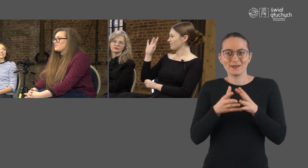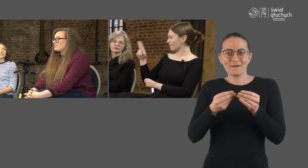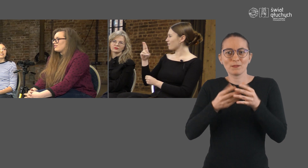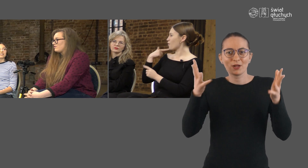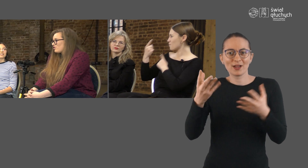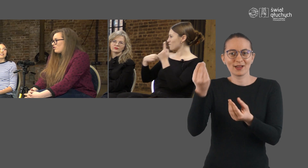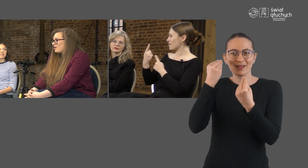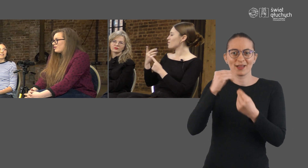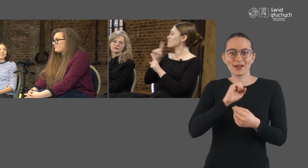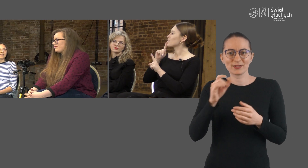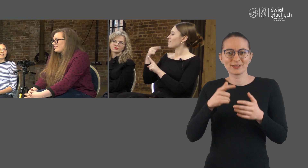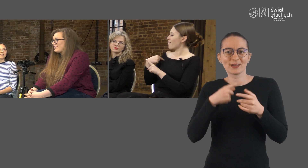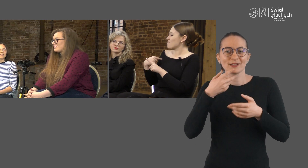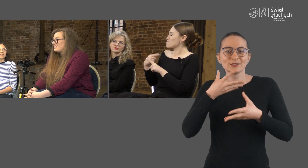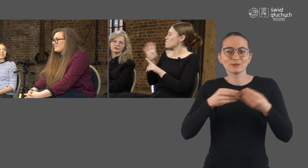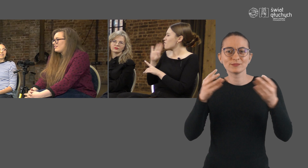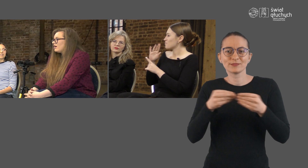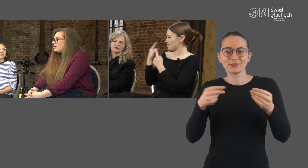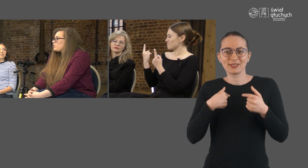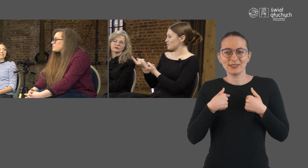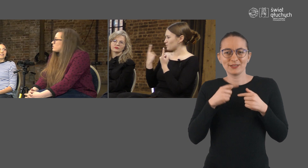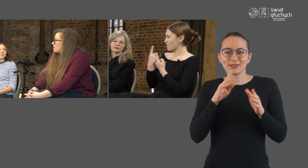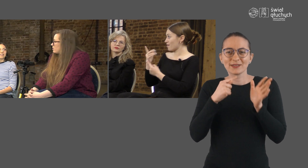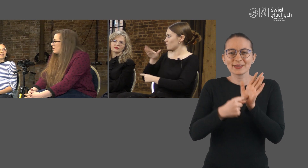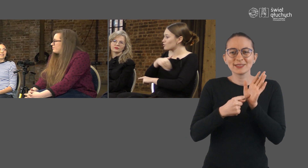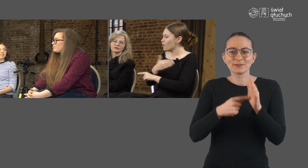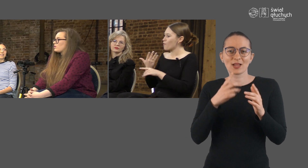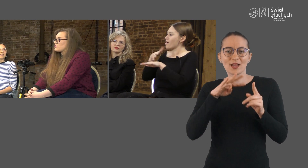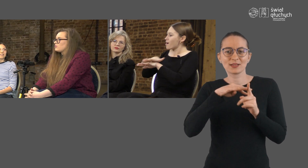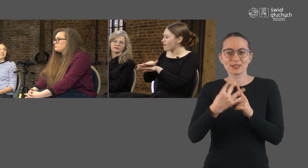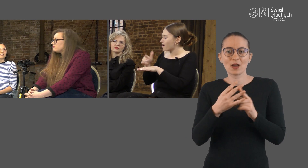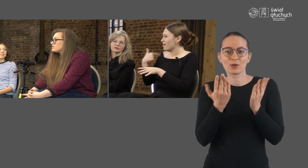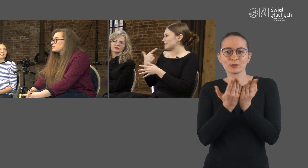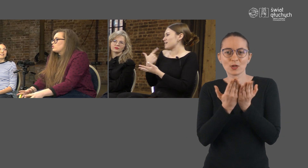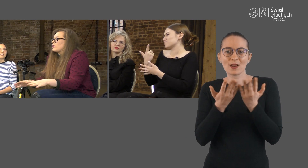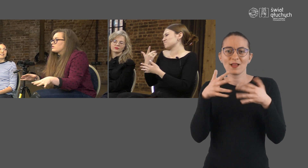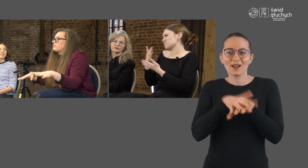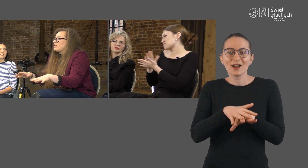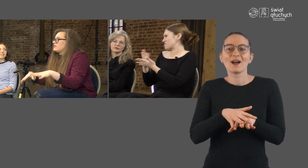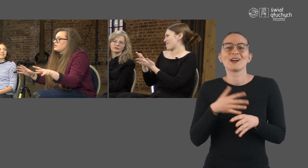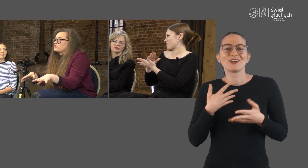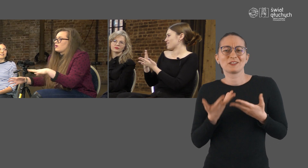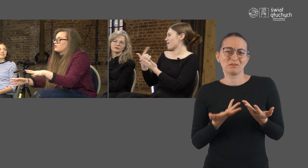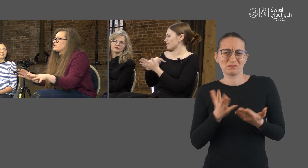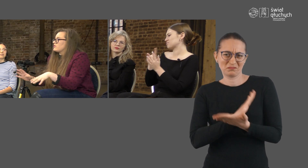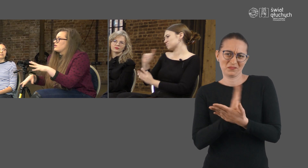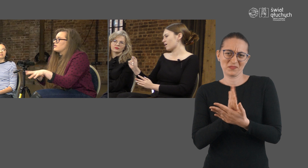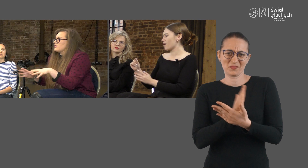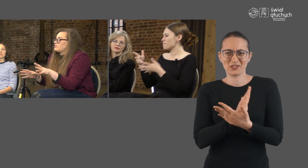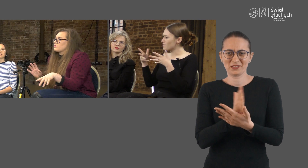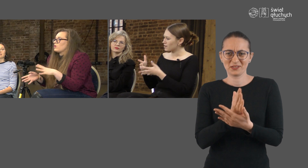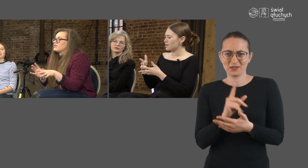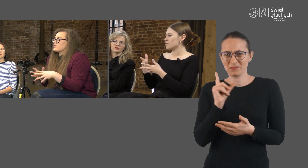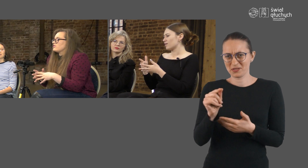sytuacja, że w szkole integracyjnej byłam przeciętna po prostu. Szłam sobie, zaliczałam te